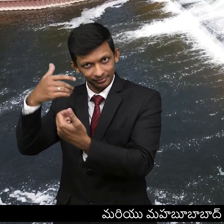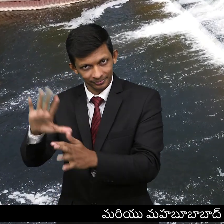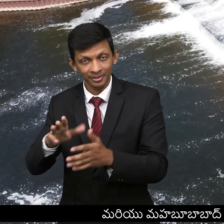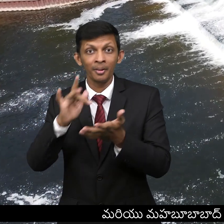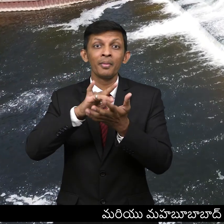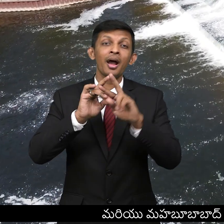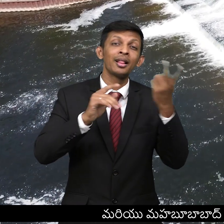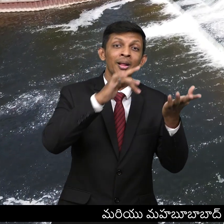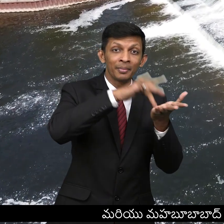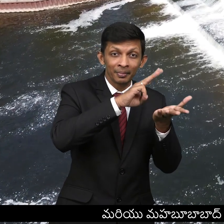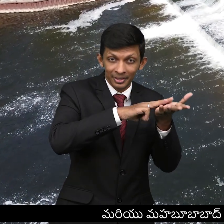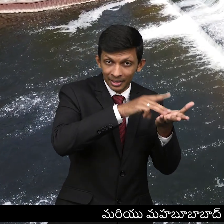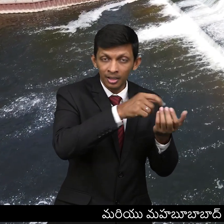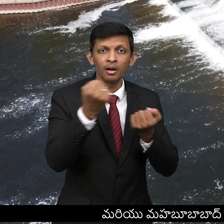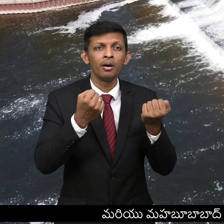ప్రవహిస్తుంది.